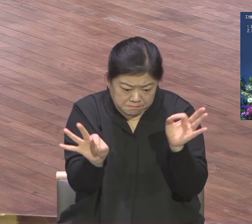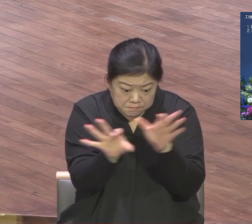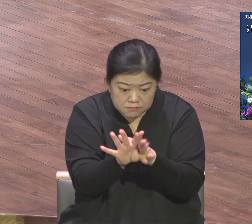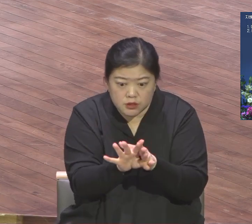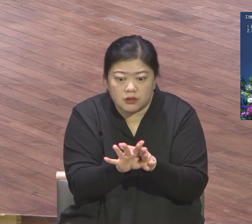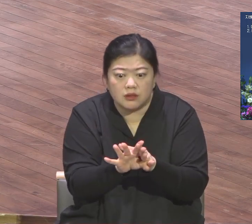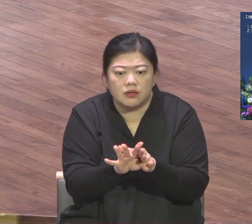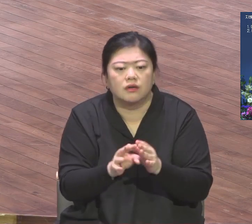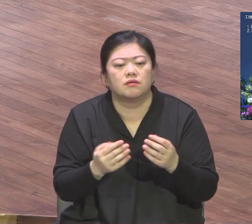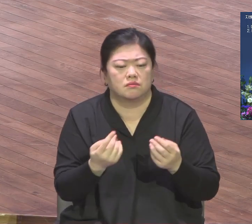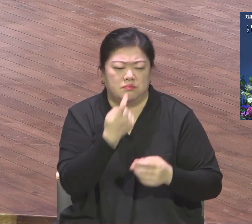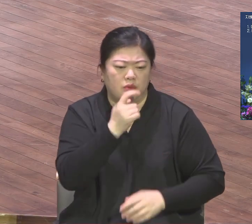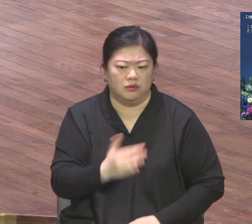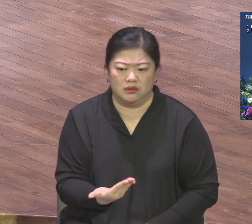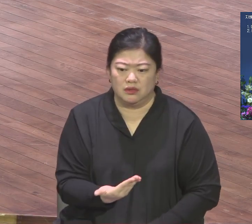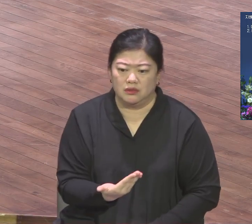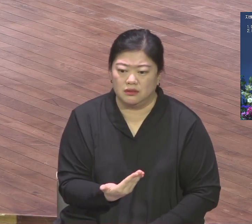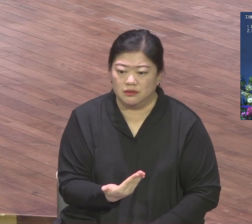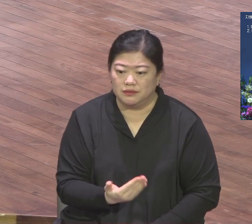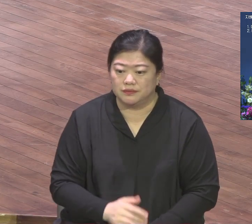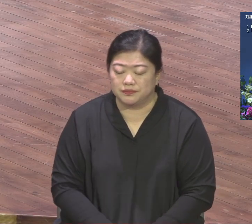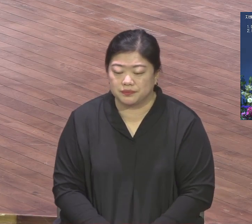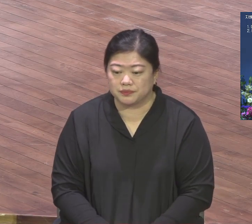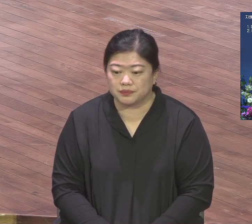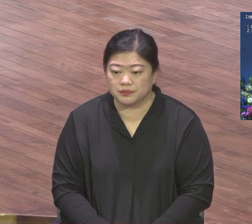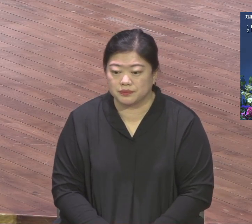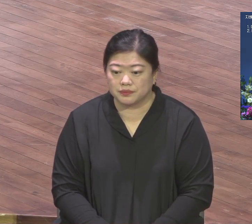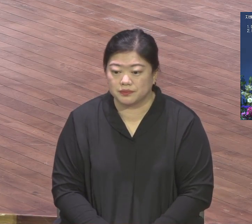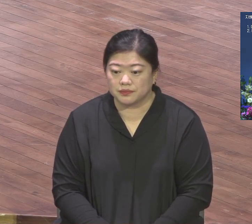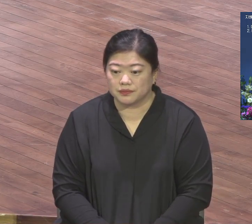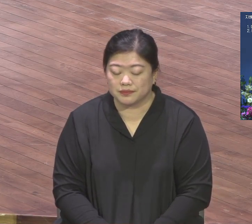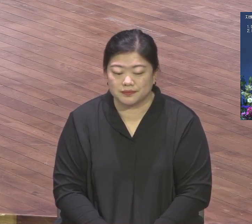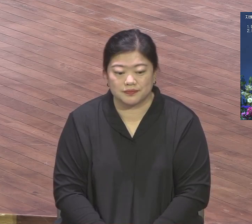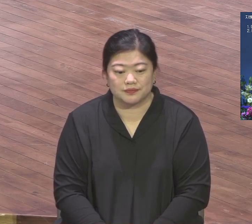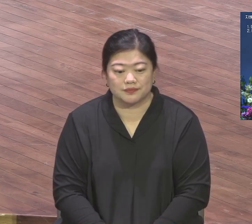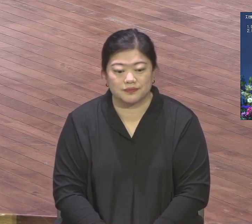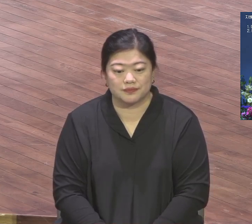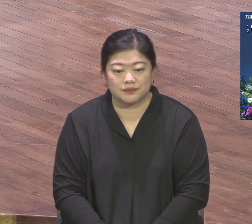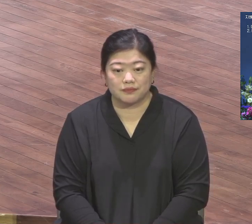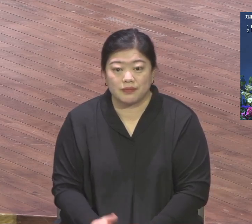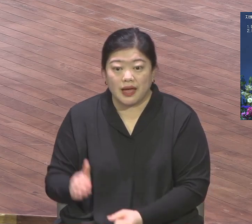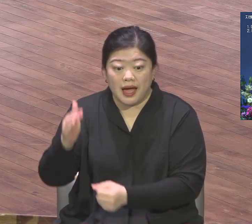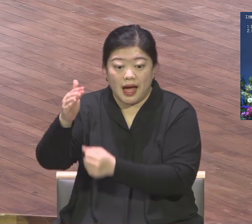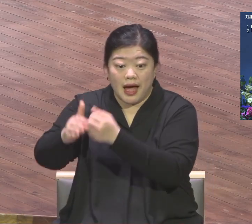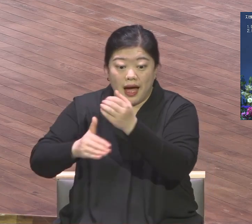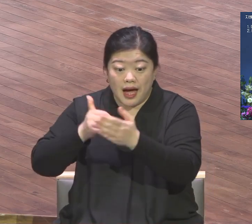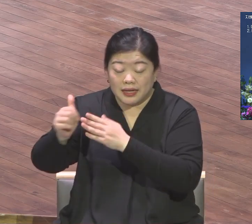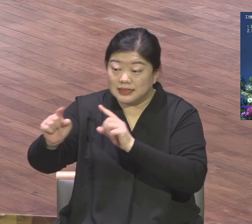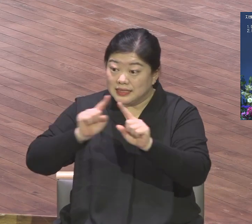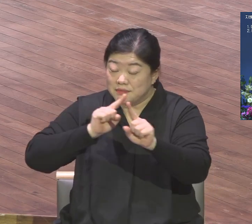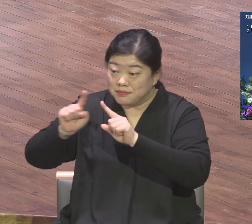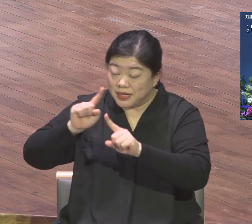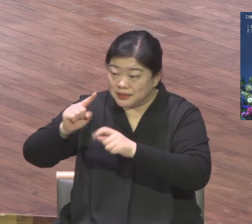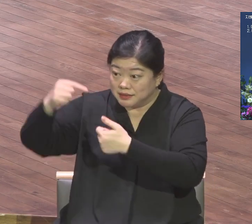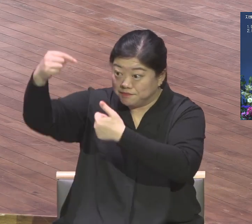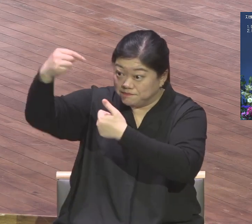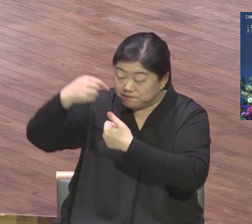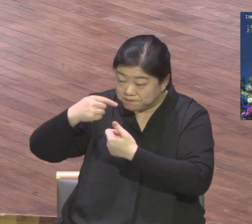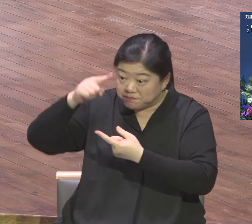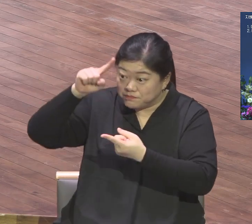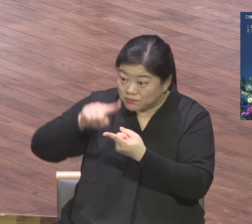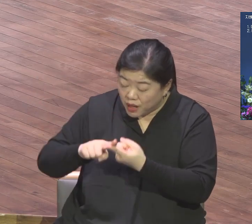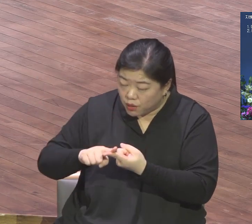그냥 지나가도 놔두면 돼요. 그냥 마음에 안 맞는 하나님 말씀에 합당하지 않는 거는 탐하면 안